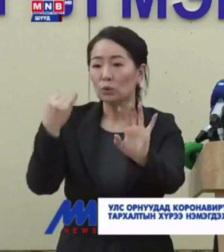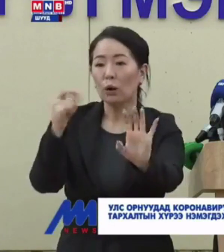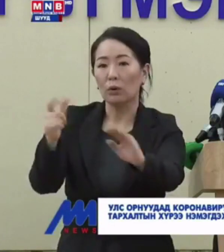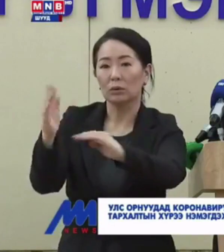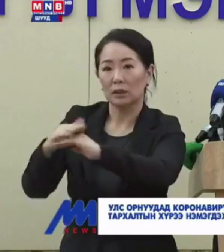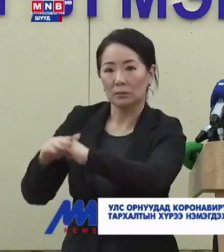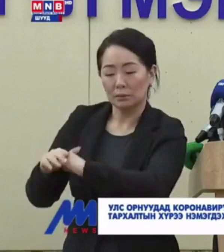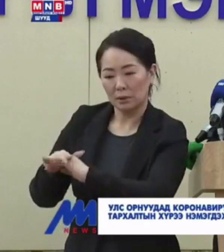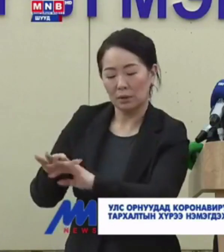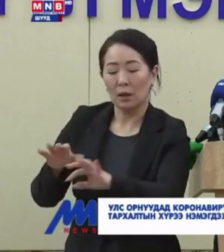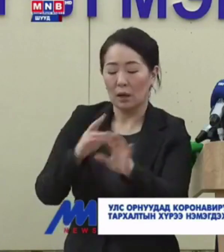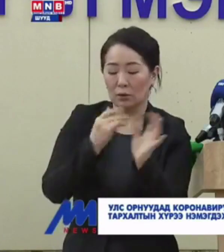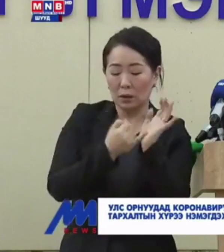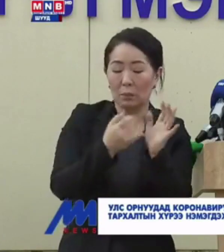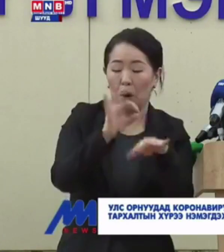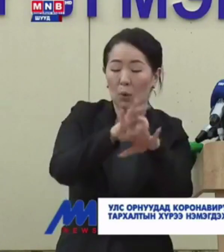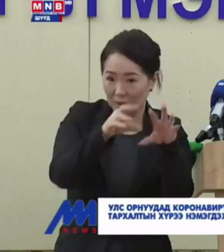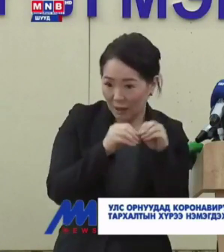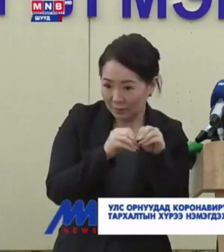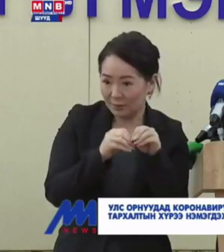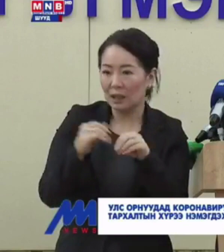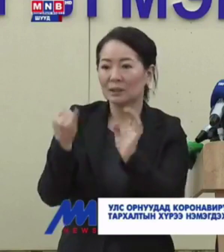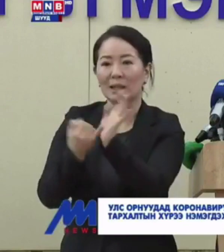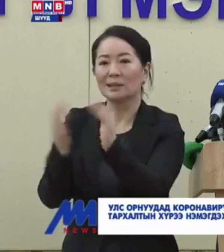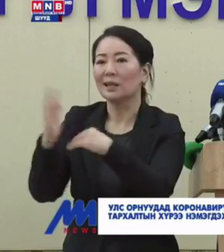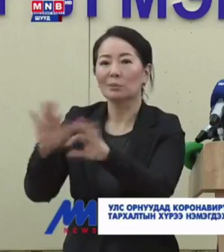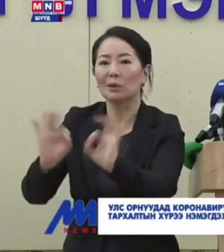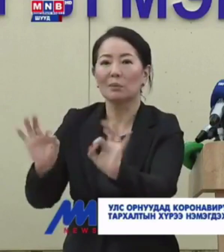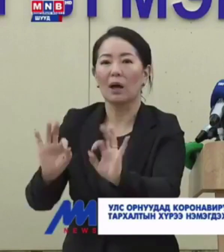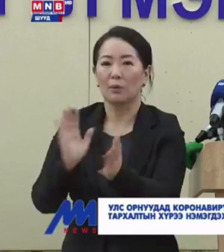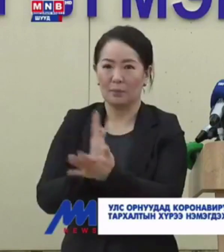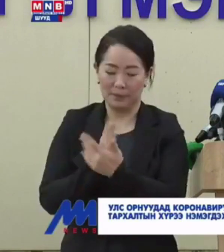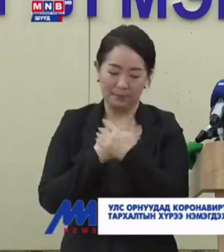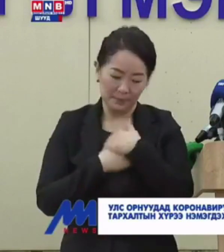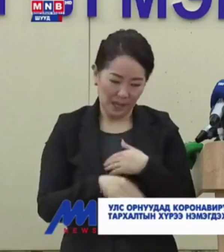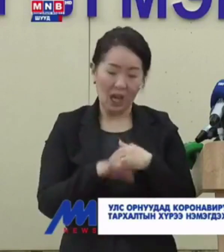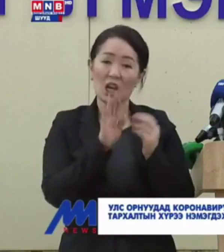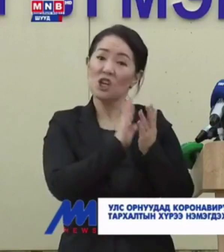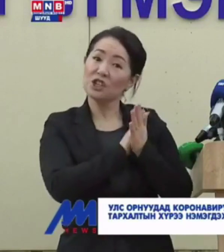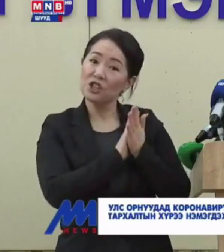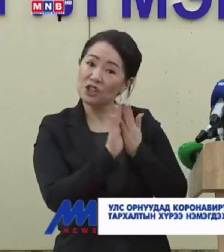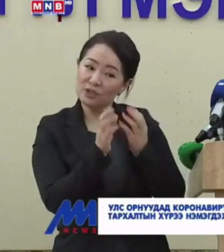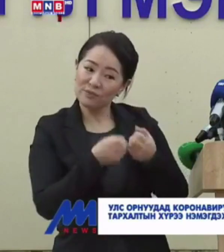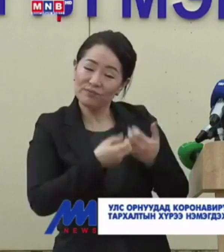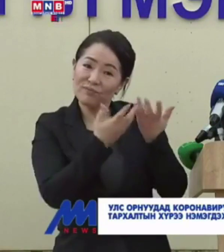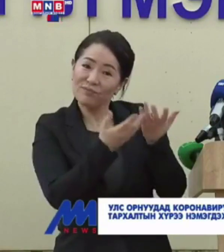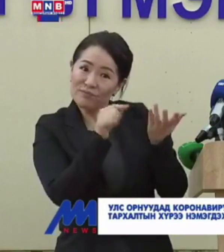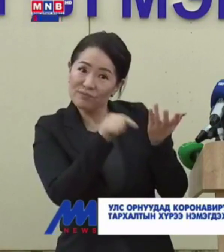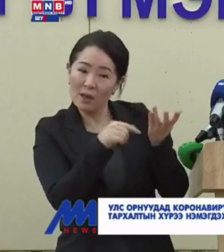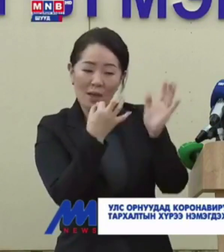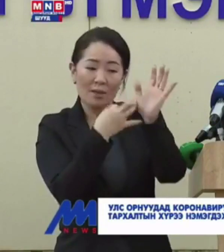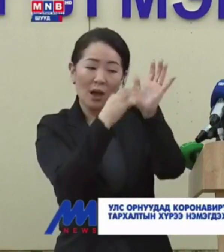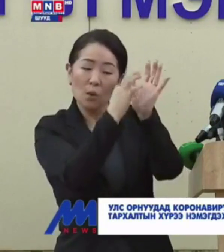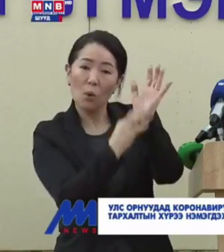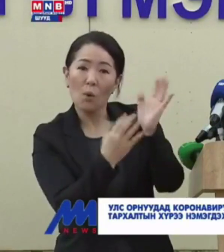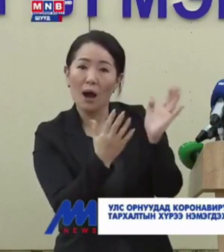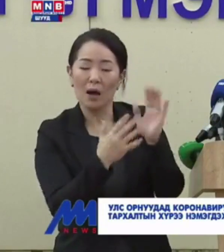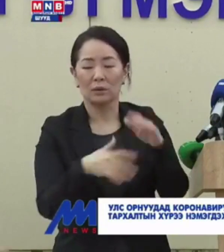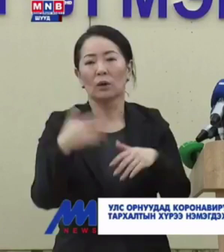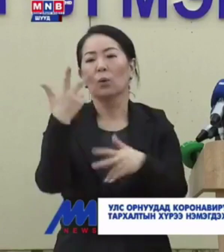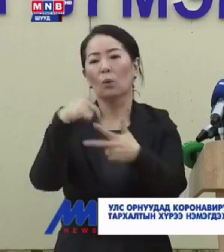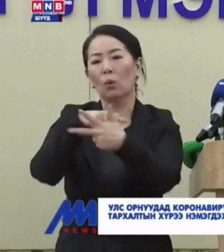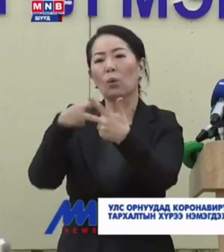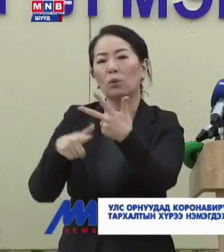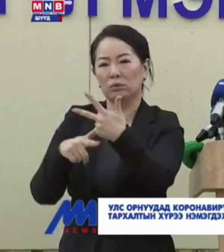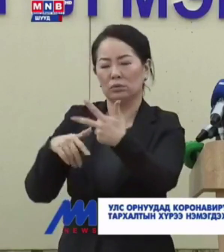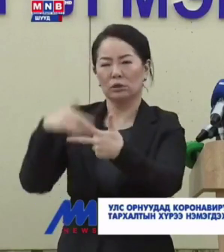нас орол бүртгэдэггүй байна. За шинэ тохиолдлын 80% нь дөрвөн дүнцэн 3 орнд гарч ийн